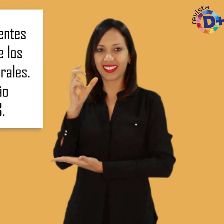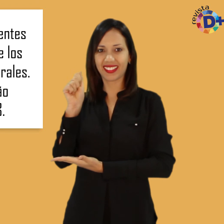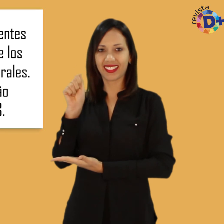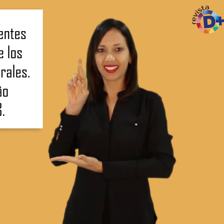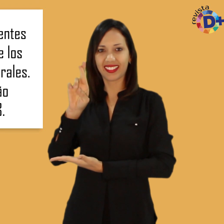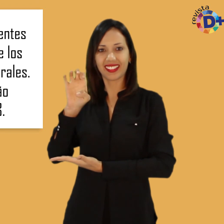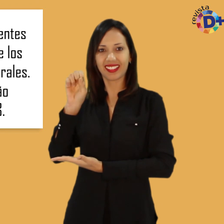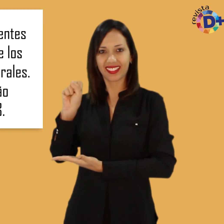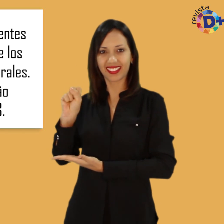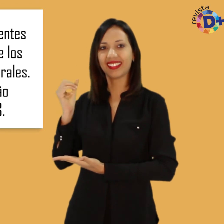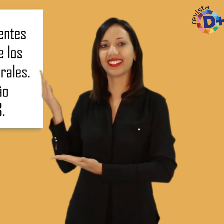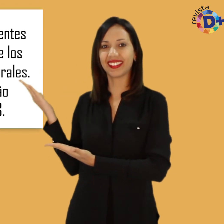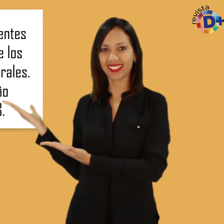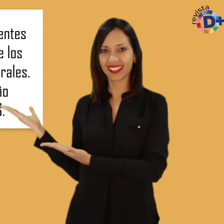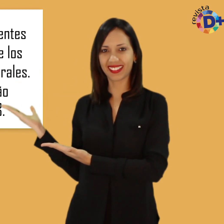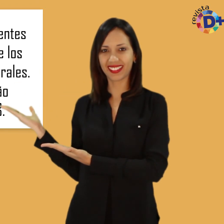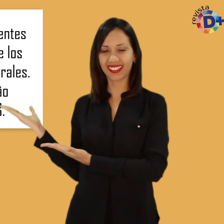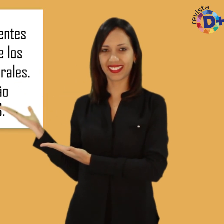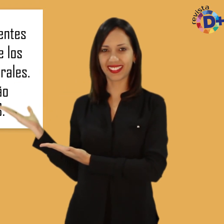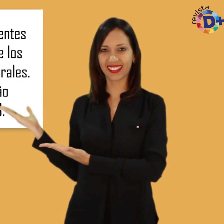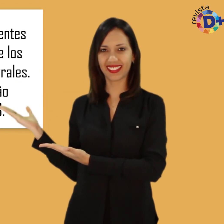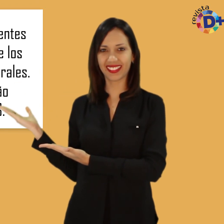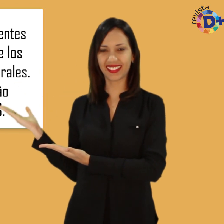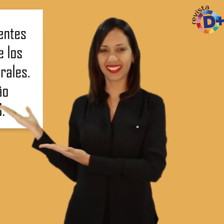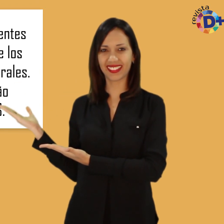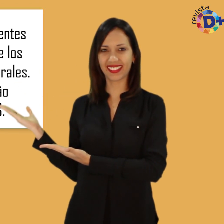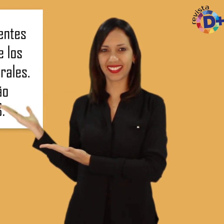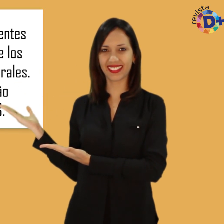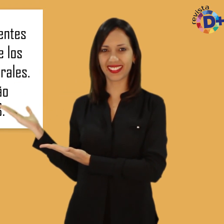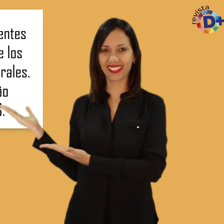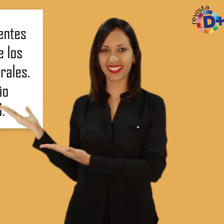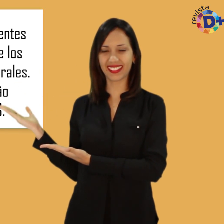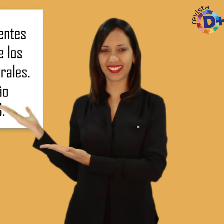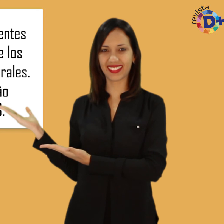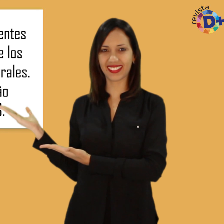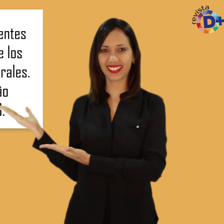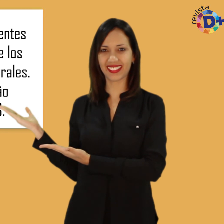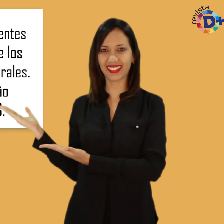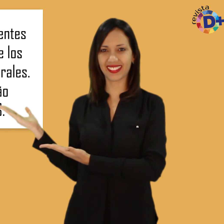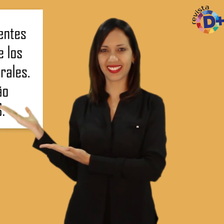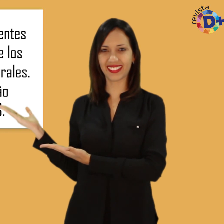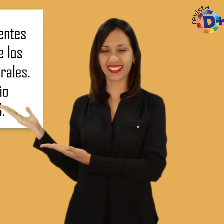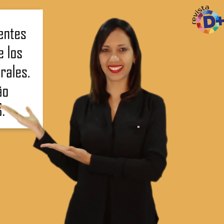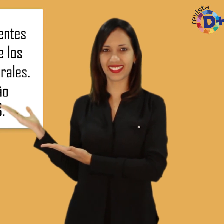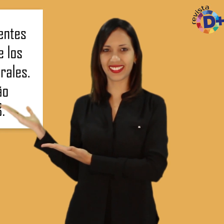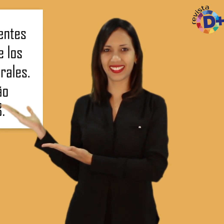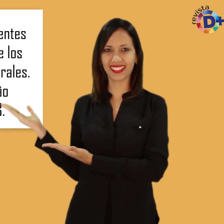Nuevas corrientes en la educación del sordo. De los enfoques clínicos a los culturales,